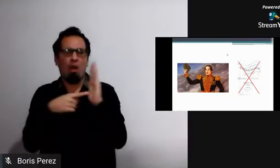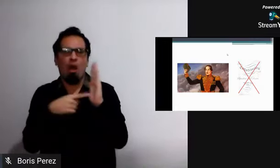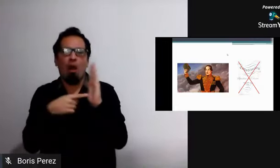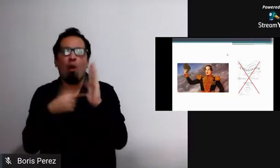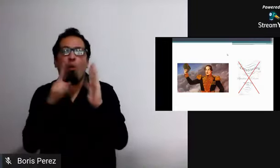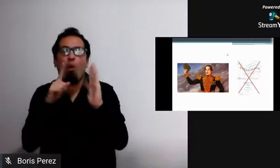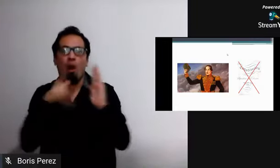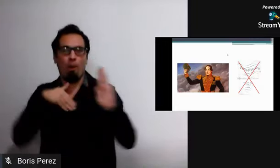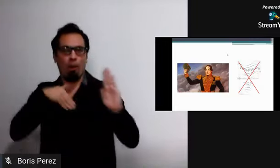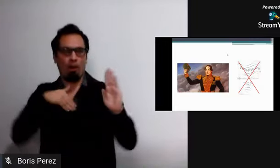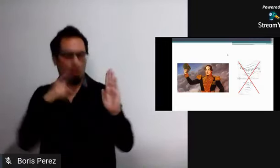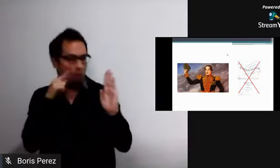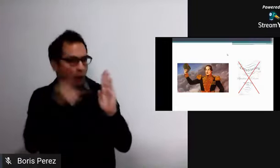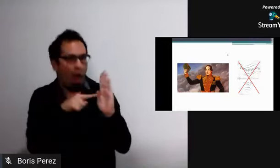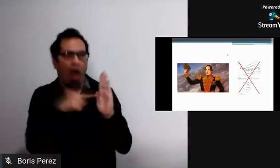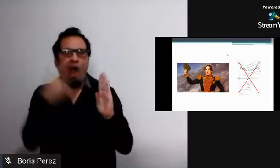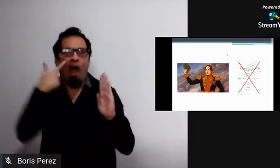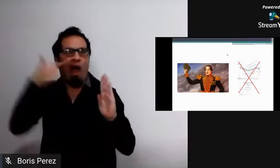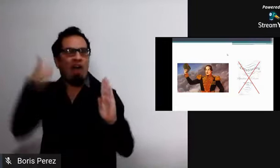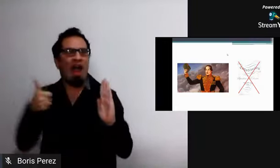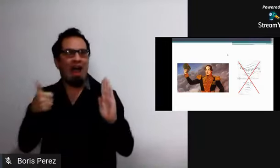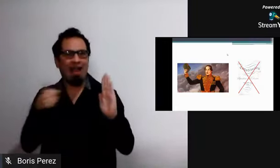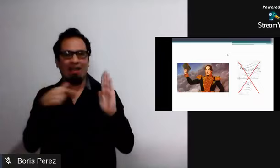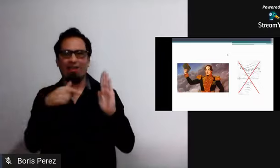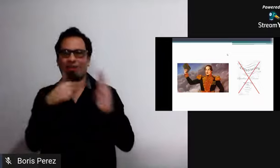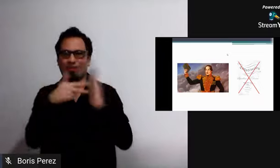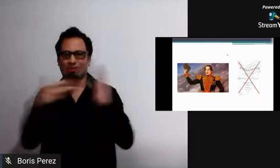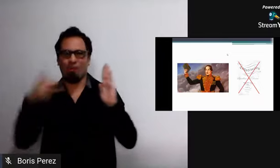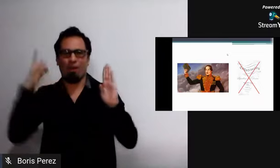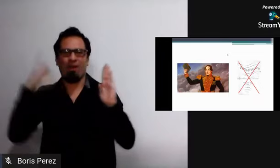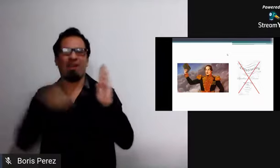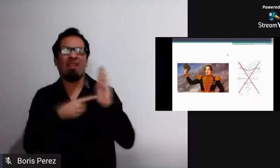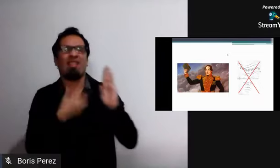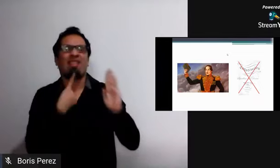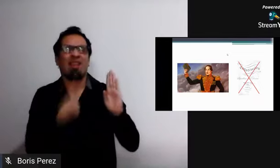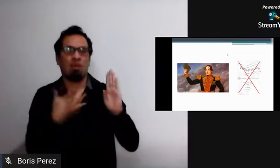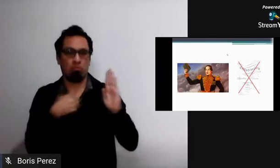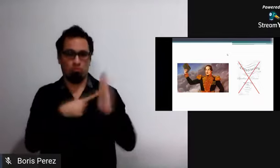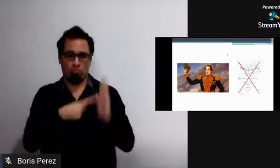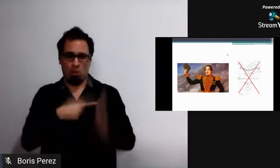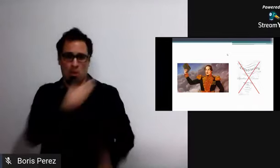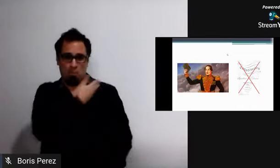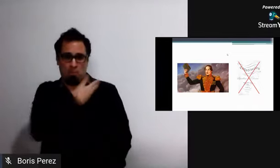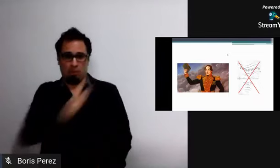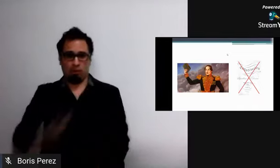su constitución que comprendía ese territorio actualmente boliviano, y en ese momento